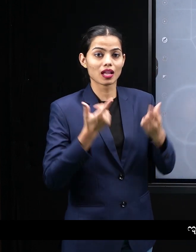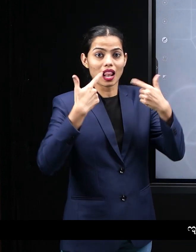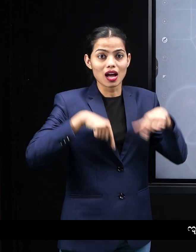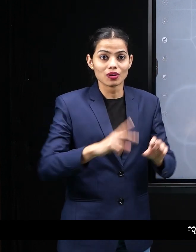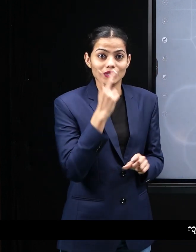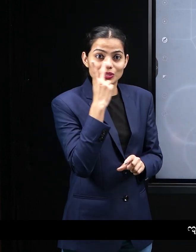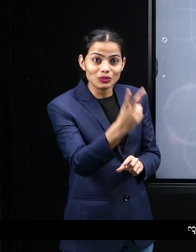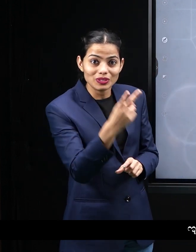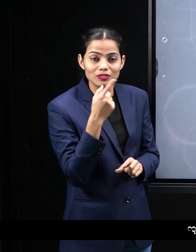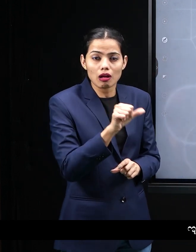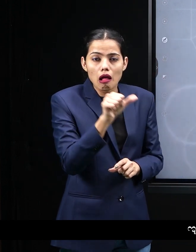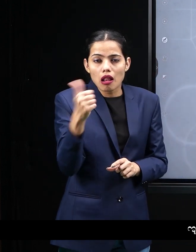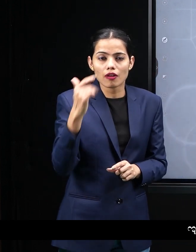ಇನ್ನೊಂದು ಪ್ರಮೇಯವನ್ನು ನೋಡೋಣ.